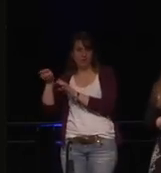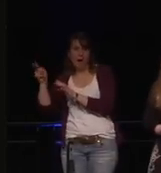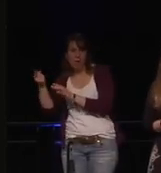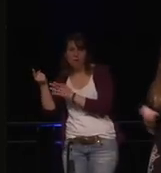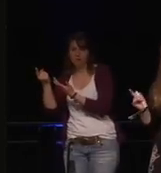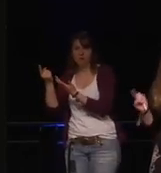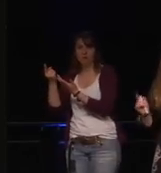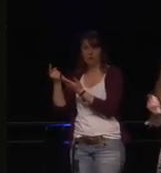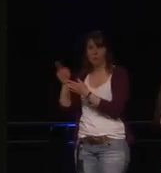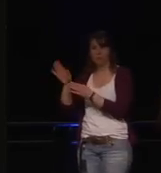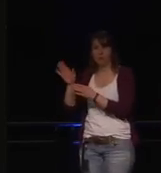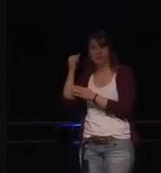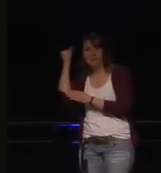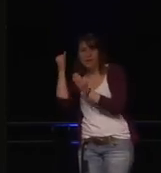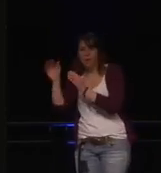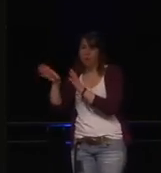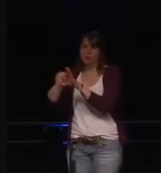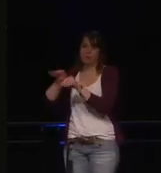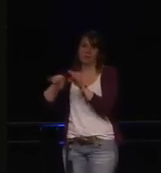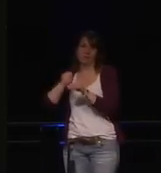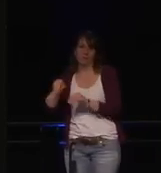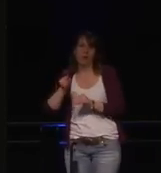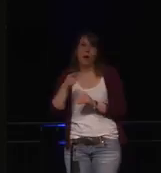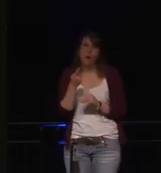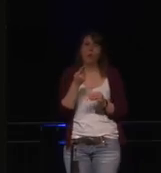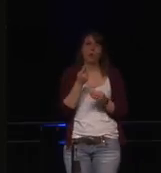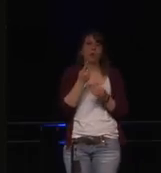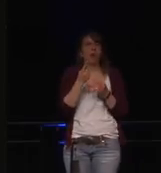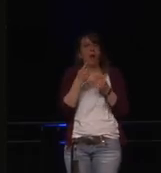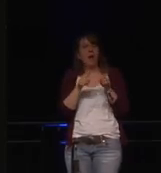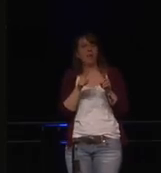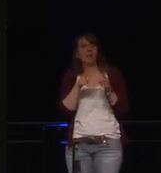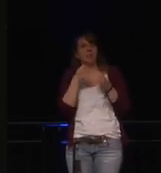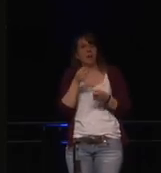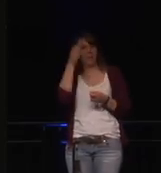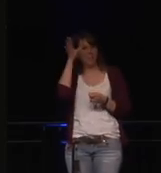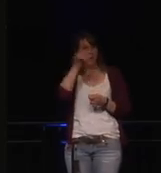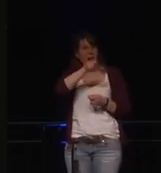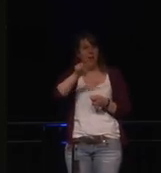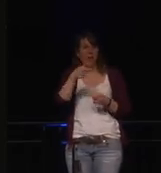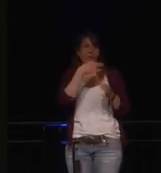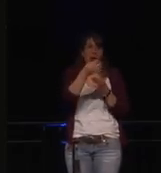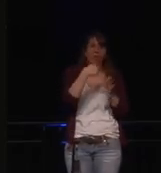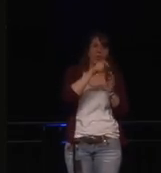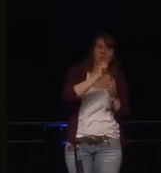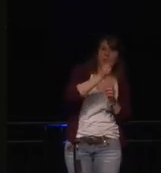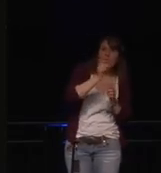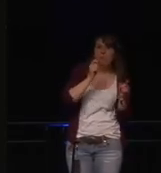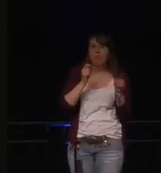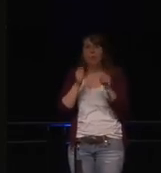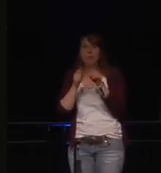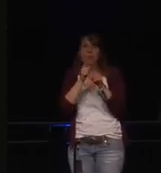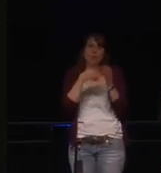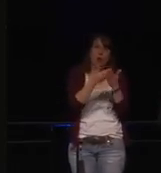tiene propuestas interesantes, y de algunos expertos en seguridad de los que hablé